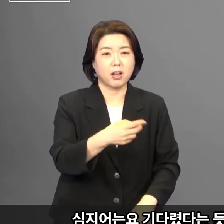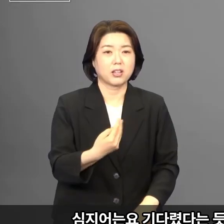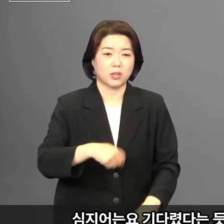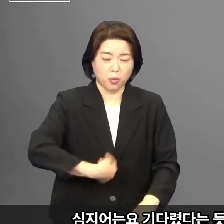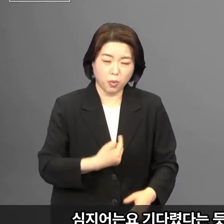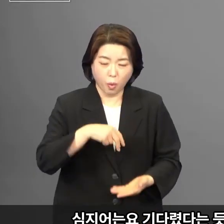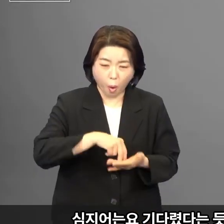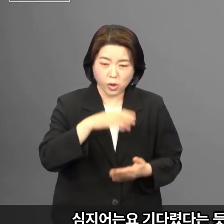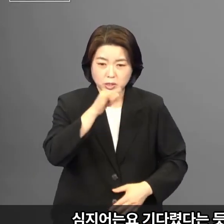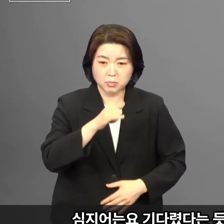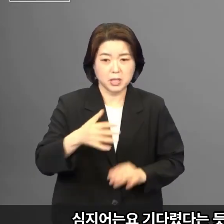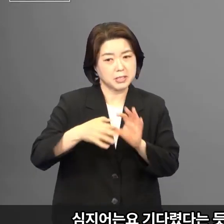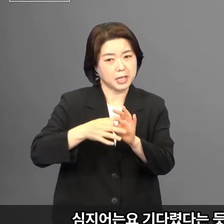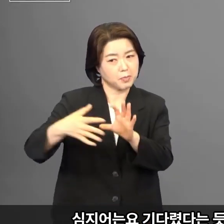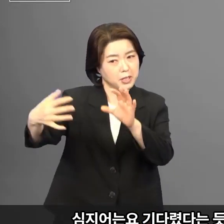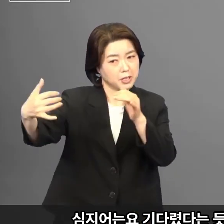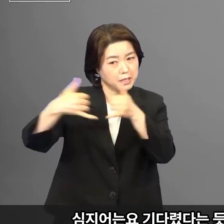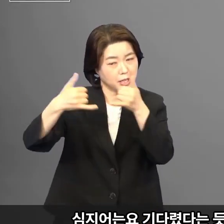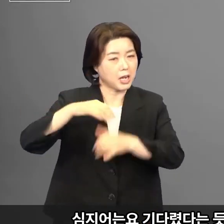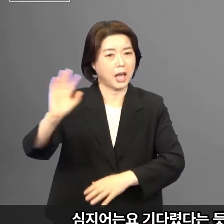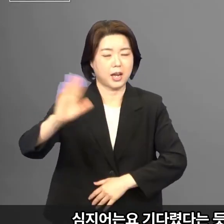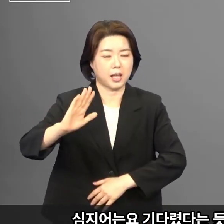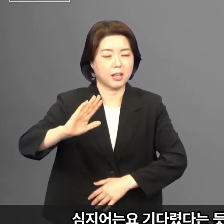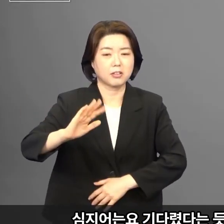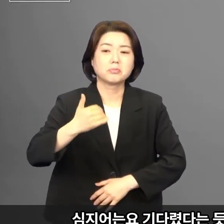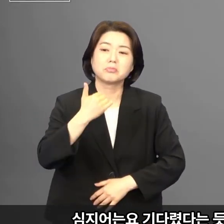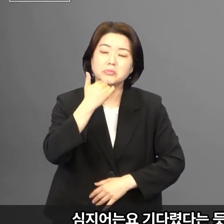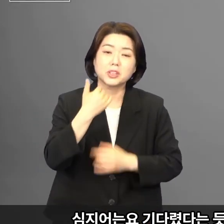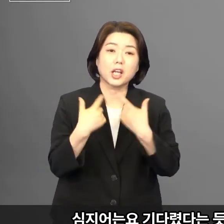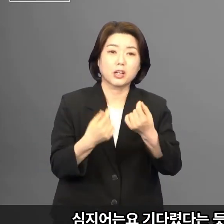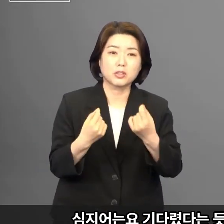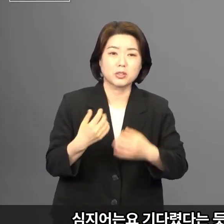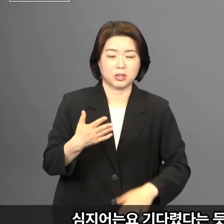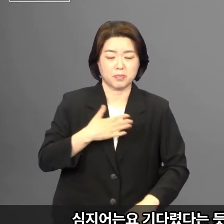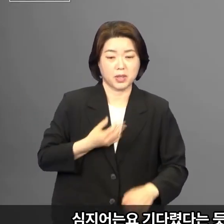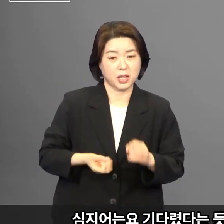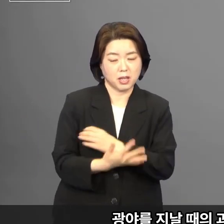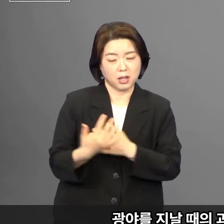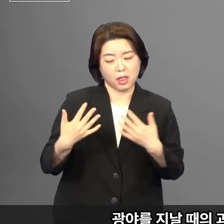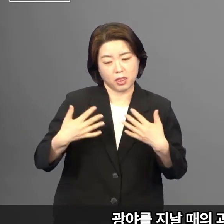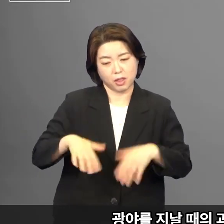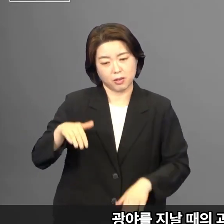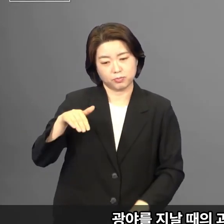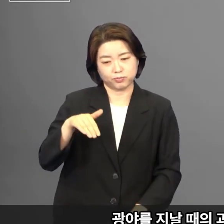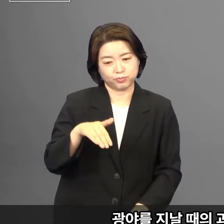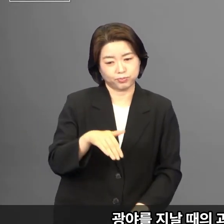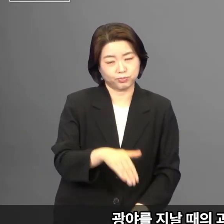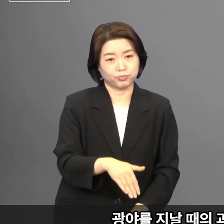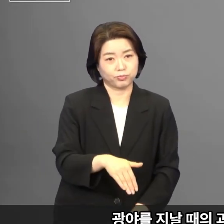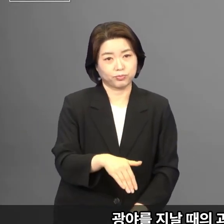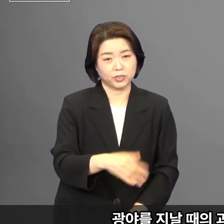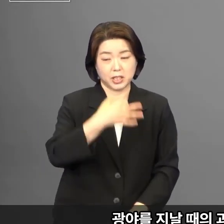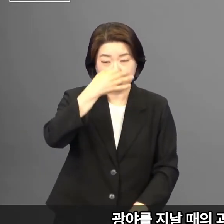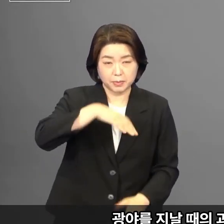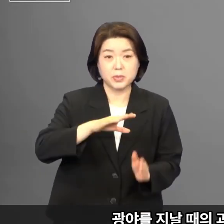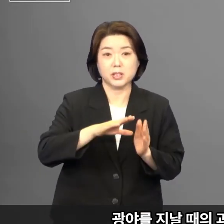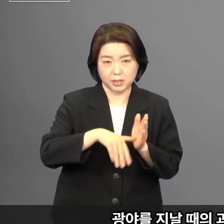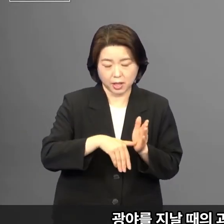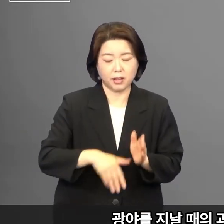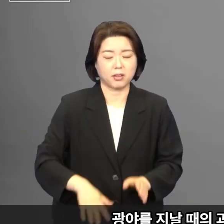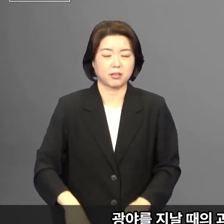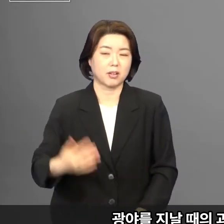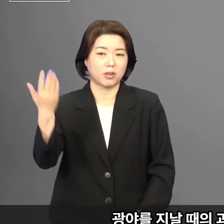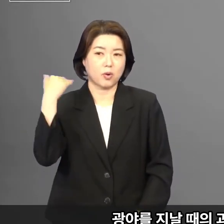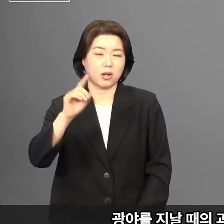됩니다. 심지어는요, 기다렸다는 듯이 우리의 영향력이 약해졌을 때, 광야를 지날 때에 과거의